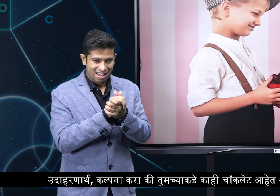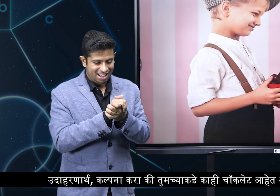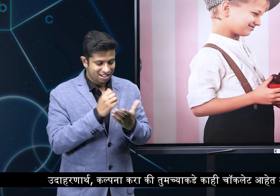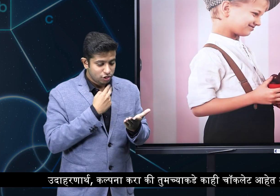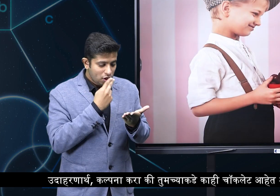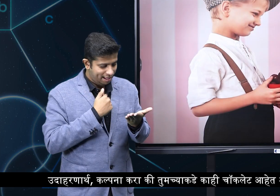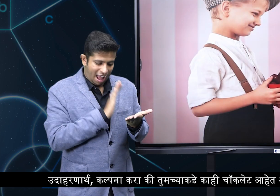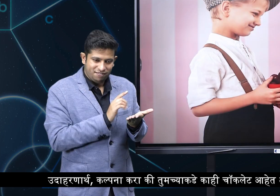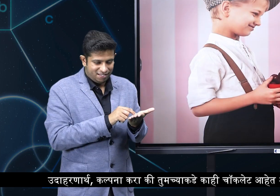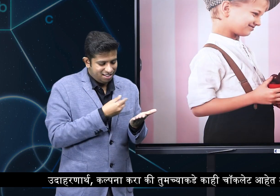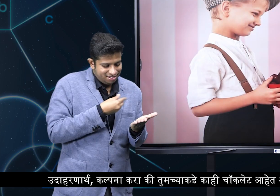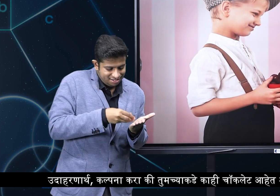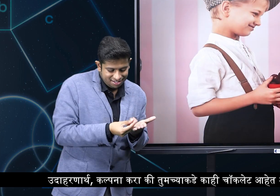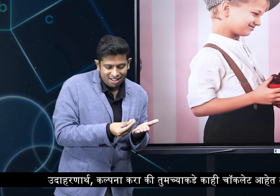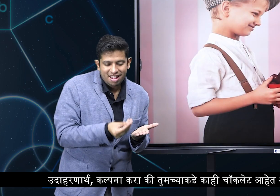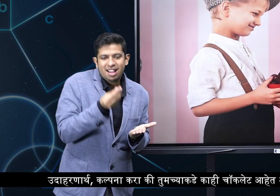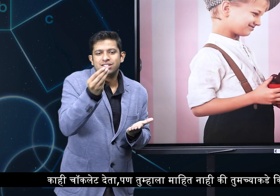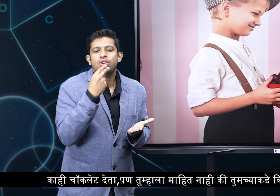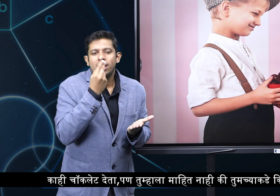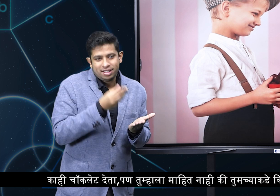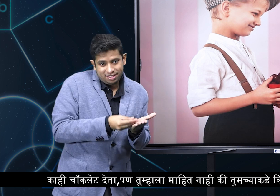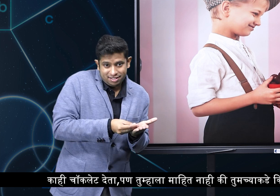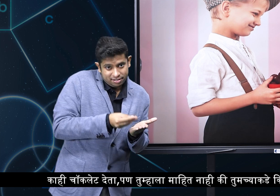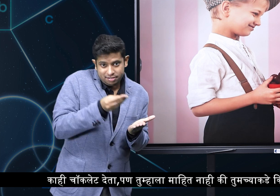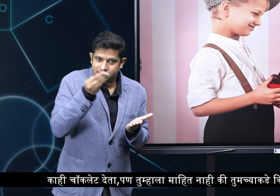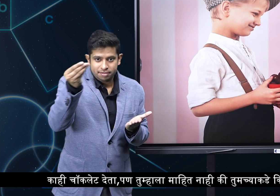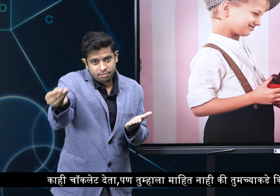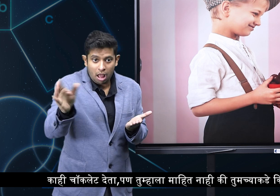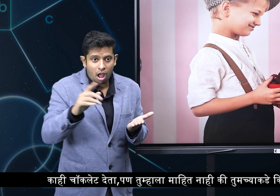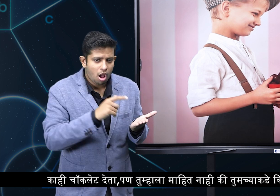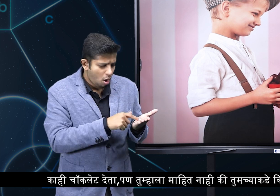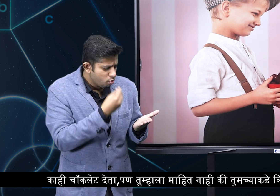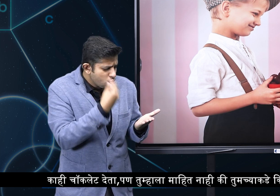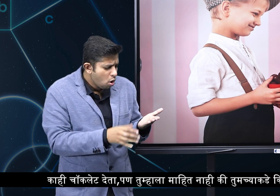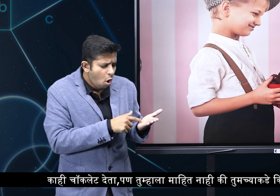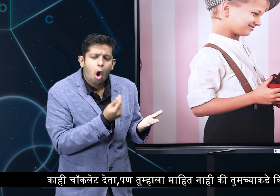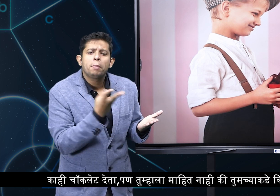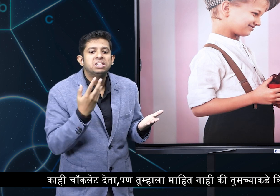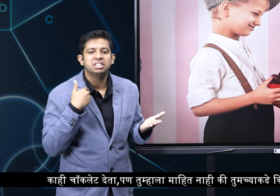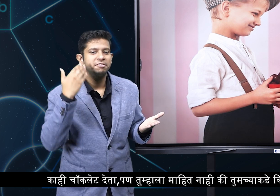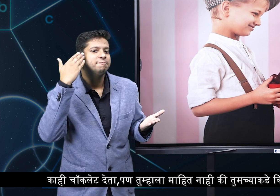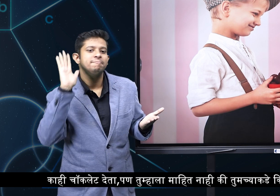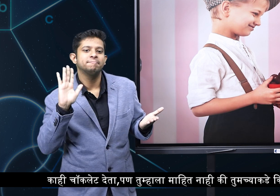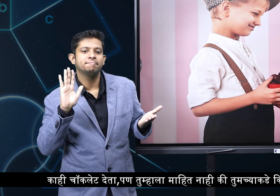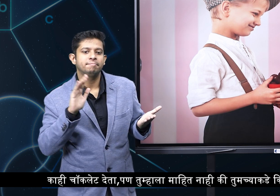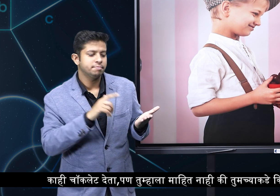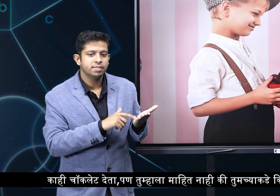आहेत आणि तुम्ही तुमच्या मित्राला काही चॉकलेट देता, पण तुम्हाला माहीत नाही की तुमच्याकडे किती चॉकलेट शिल्लक